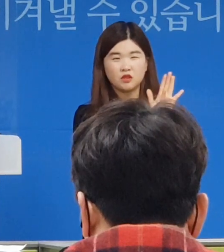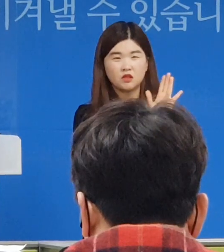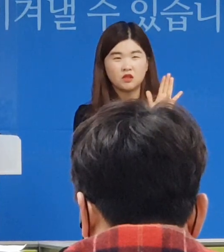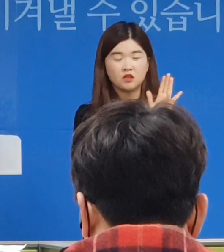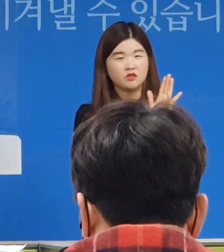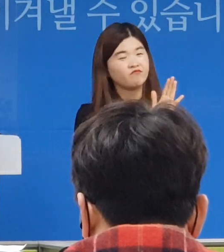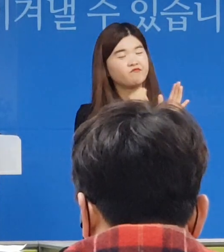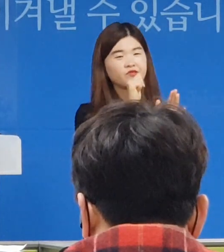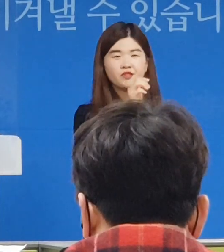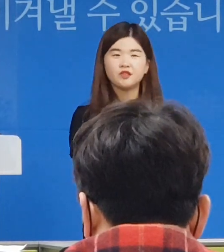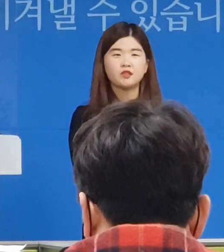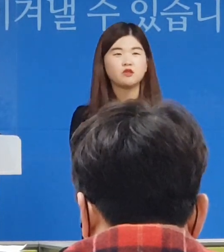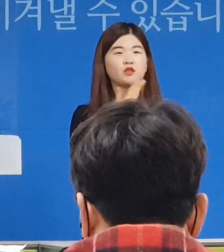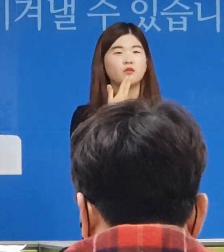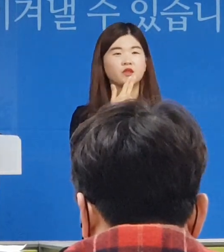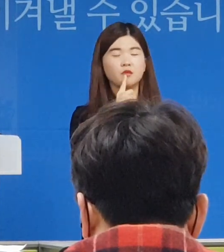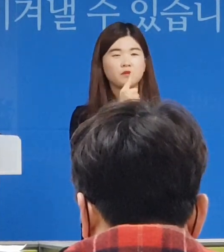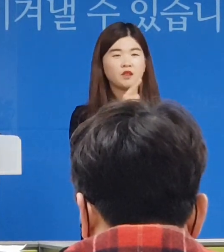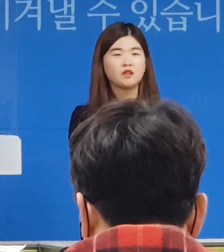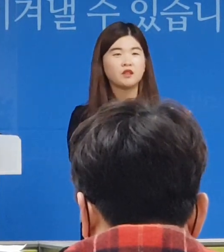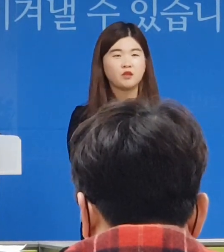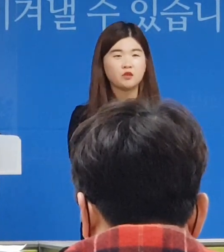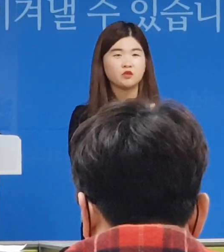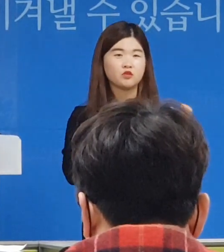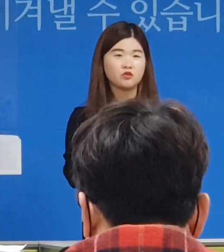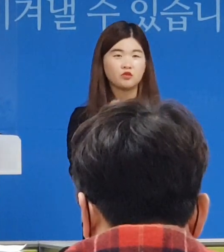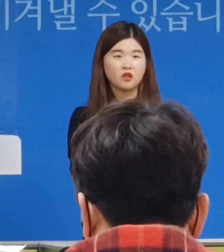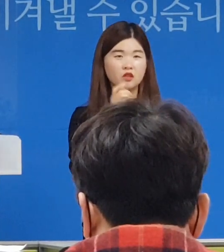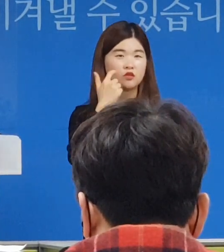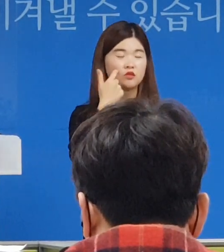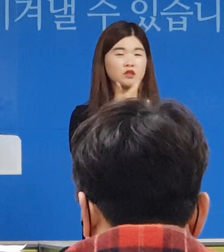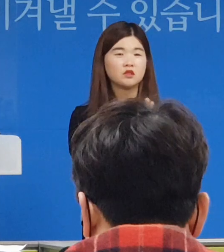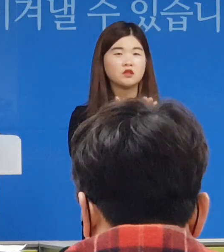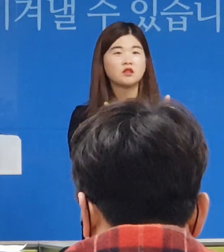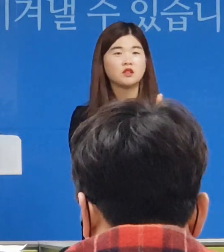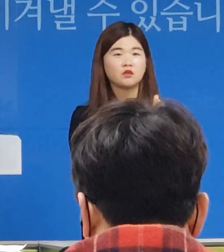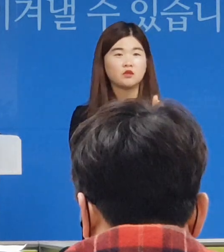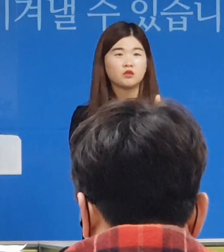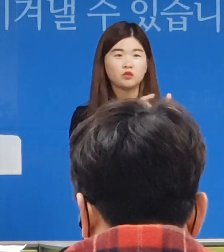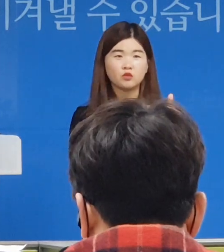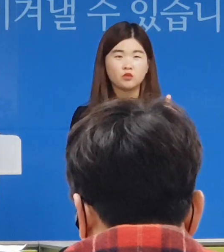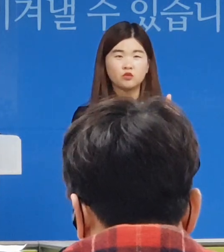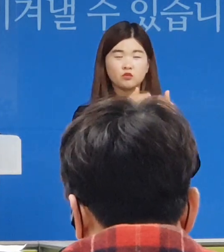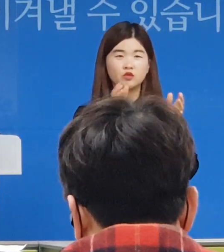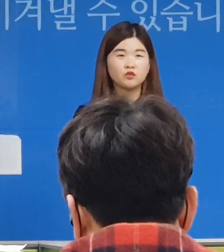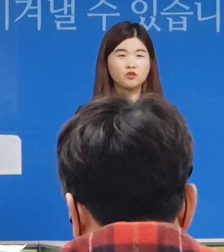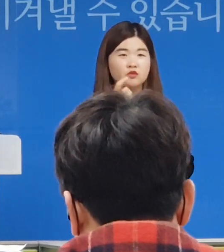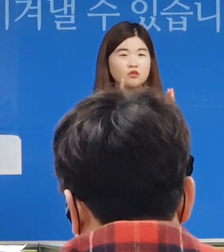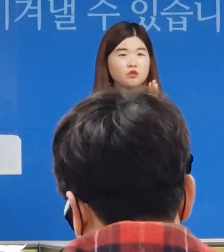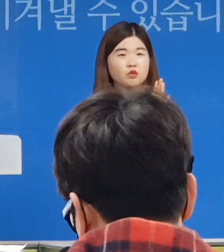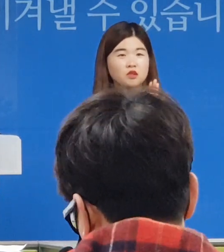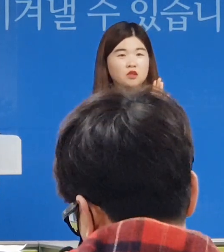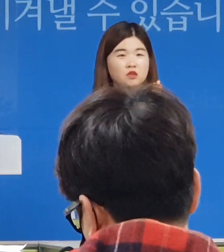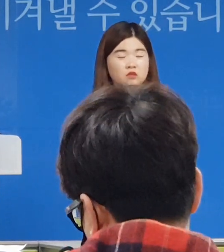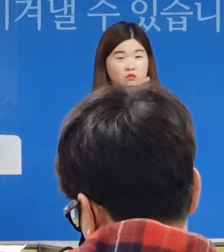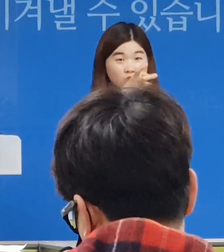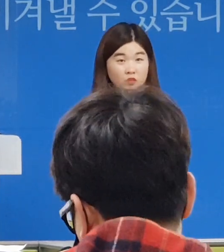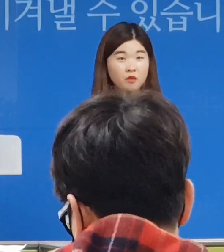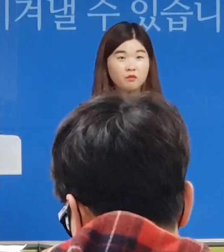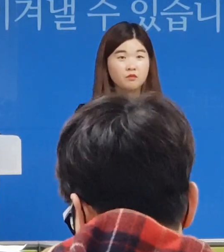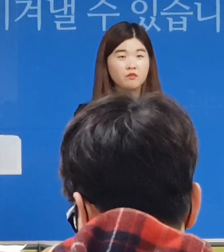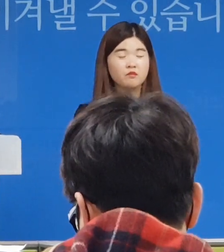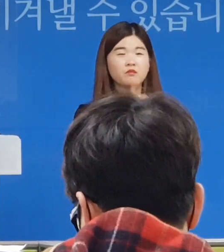전혀 잘못이 없다. 이렇게 회신이 왔기 때문에 추가적으로 질의를 한 겁니다. 이 교육부 고시가 이제 법률